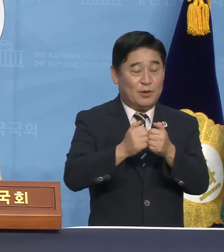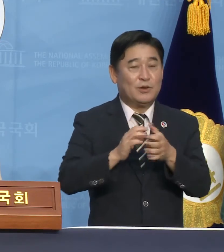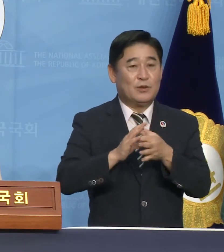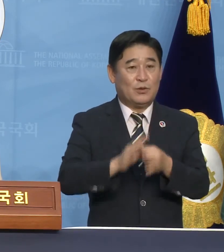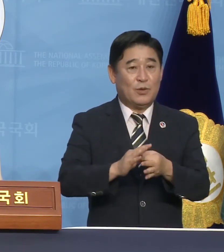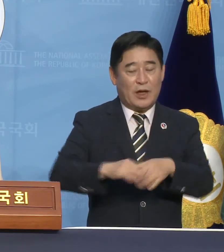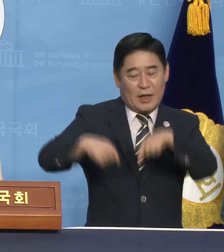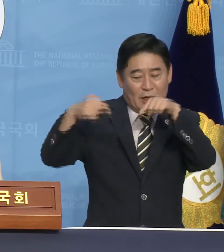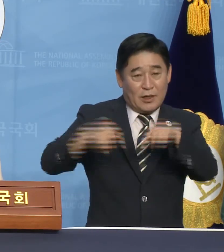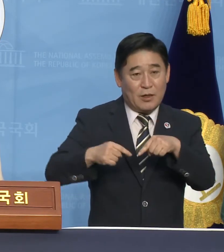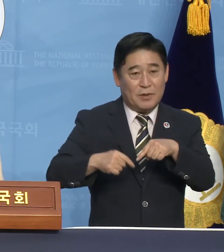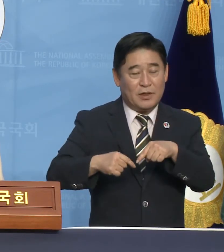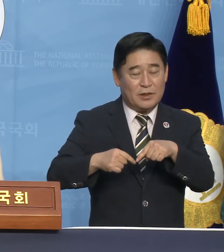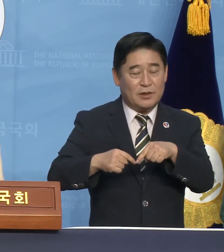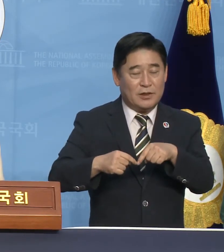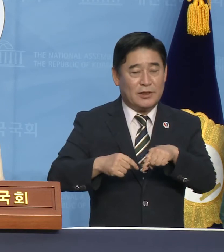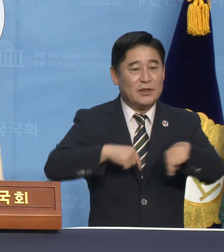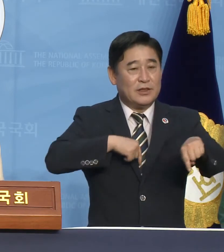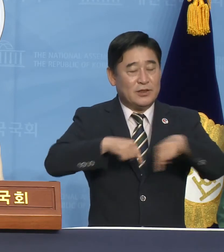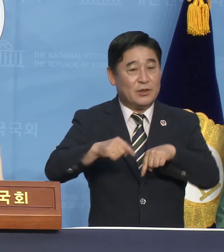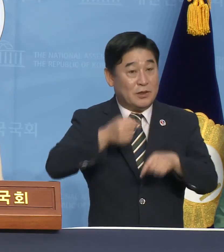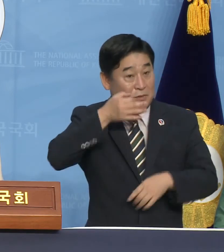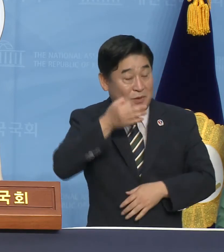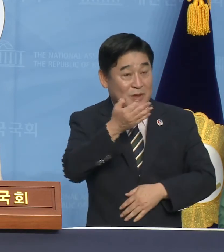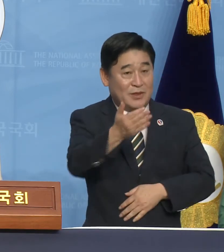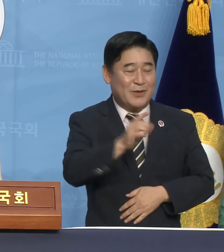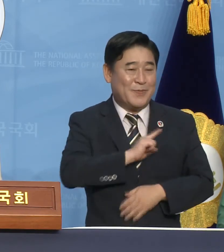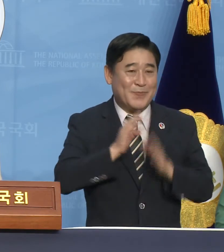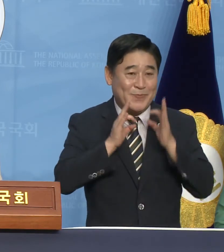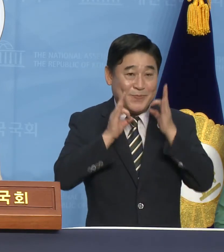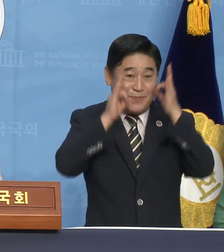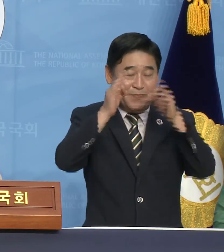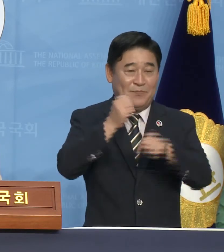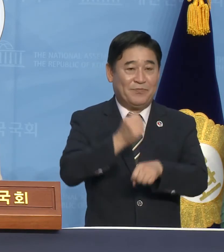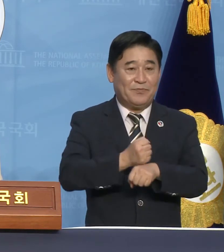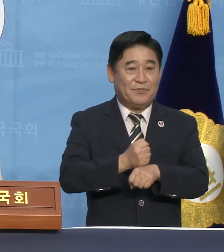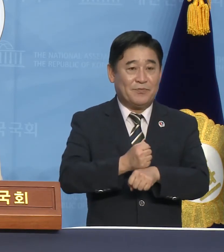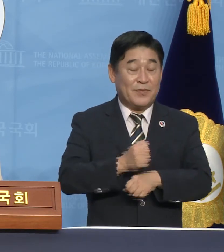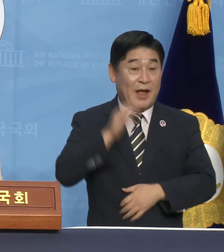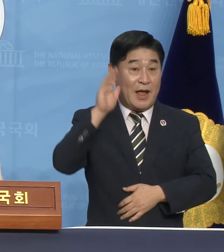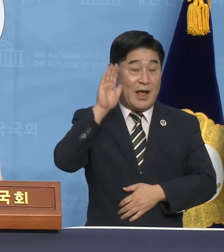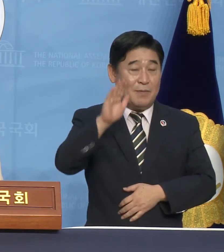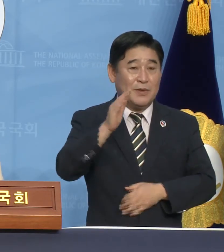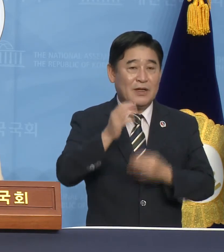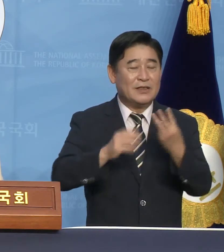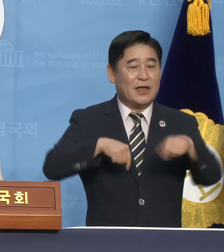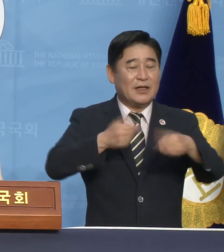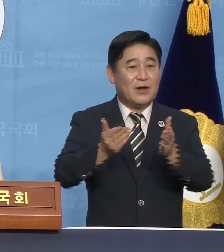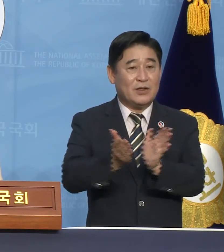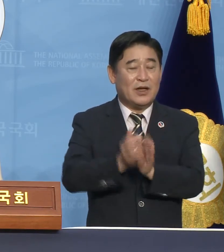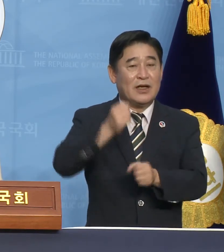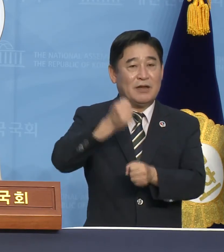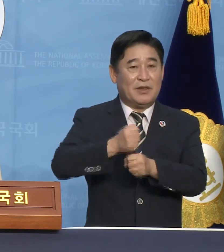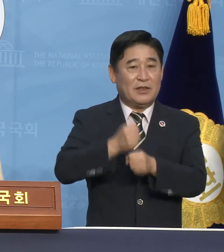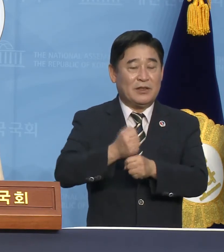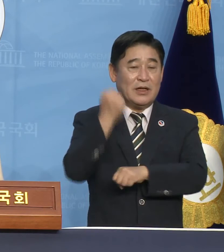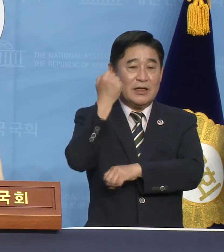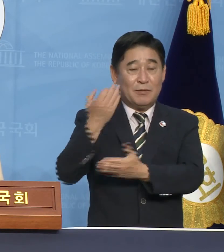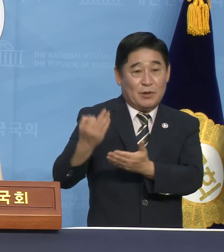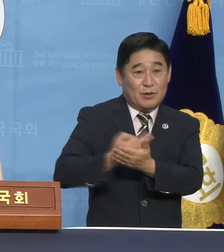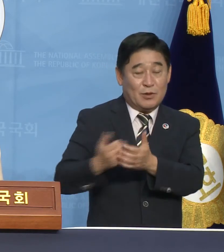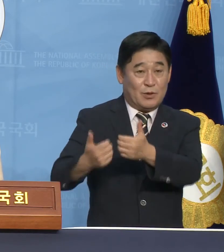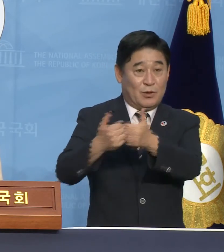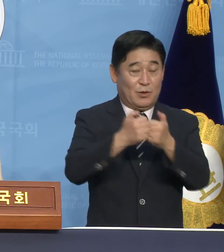통해 협의와 협력의 정치를 보여드리도록 최선을 다하겠습니다. 앞으로 새 정당이 만들어갈